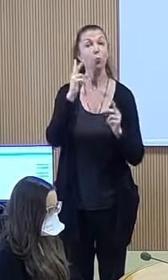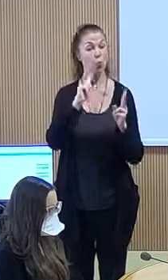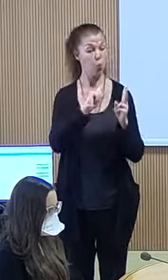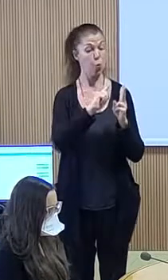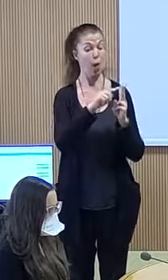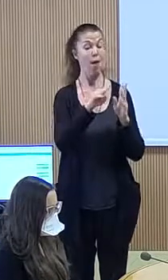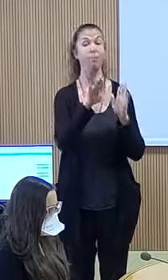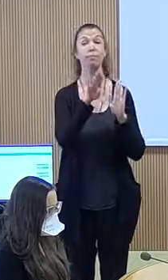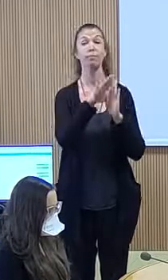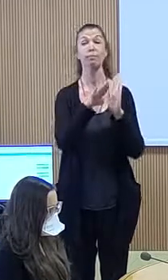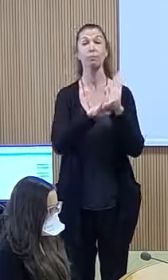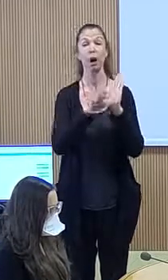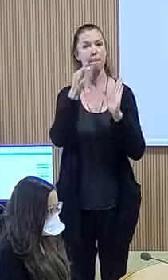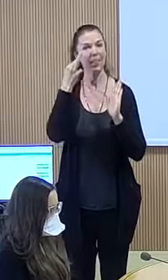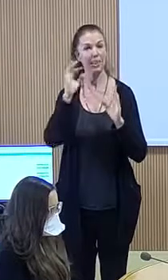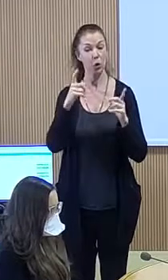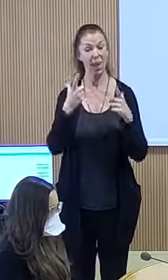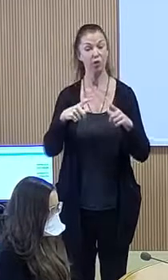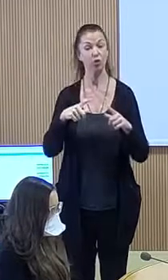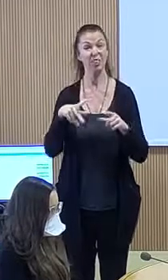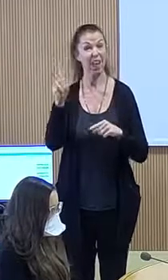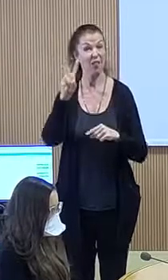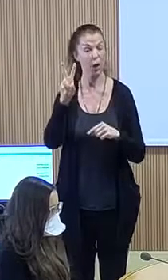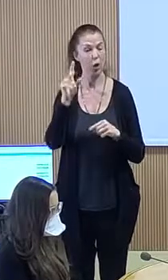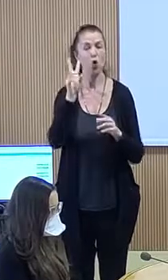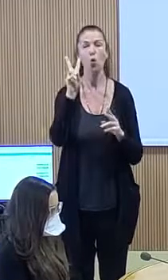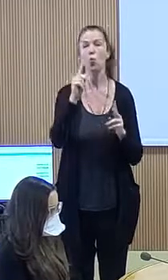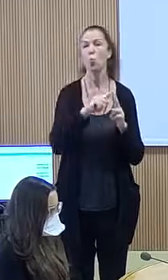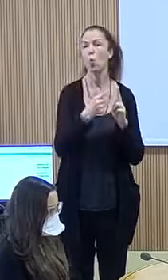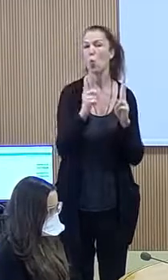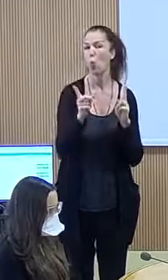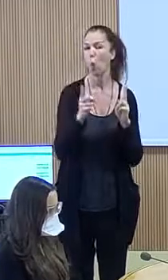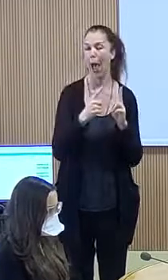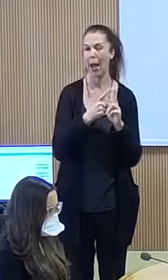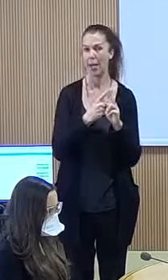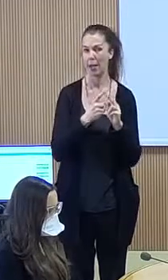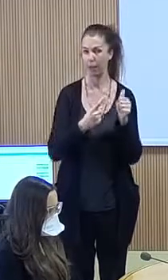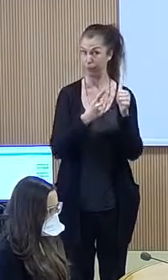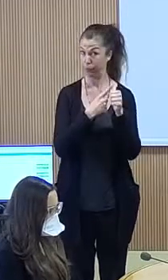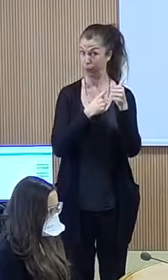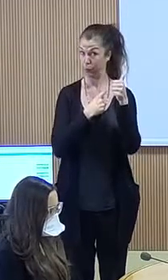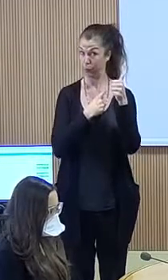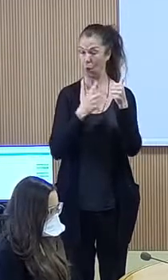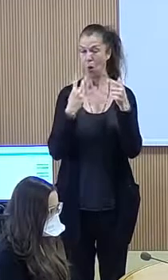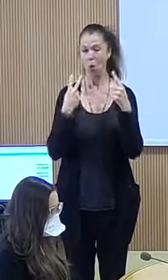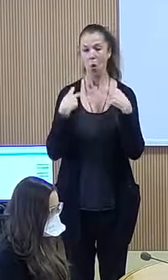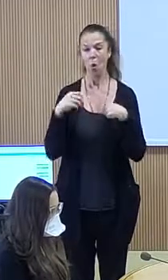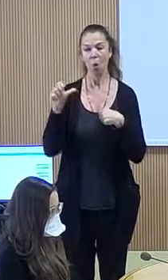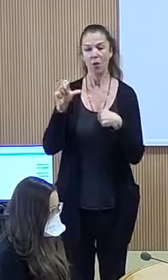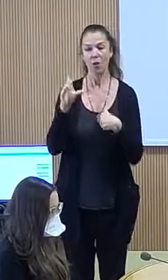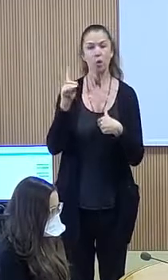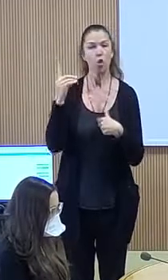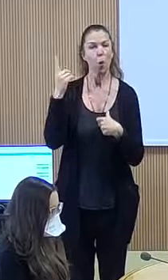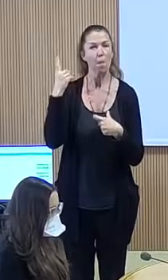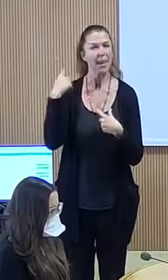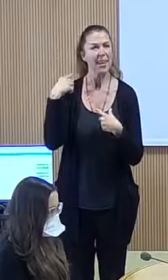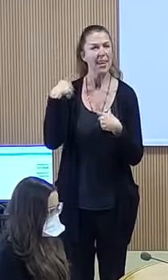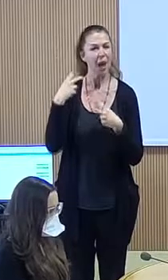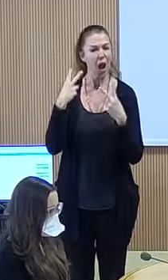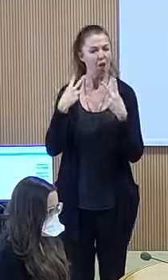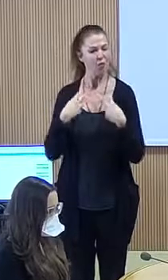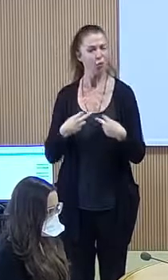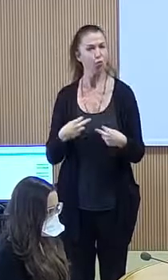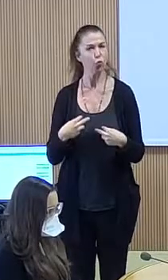nostra città i due parametri particolari erano appunto che avevamo vissuto un weekend in cui c'erano